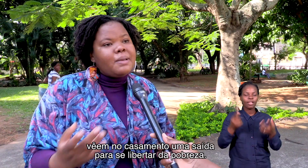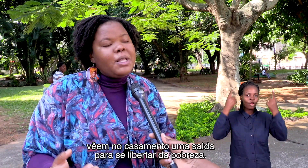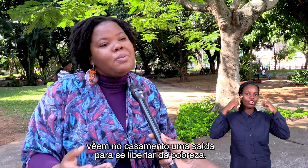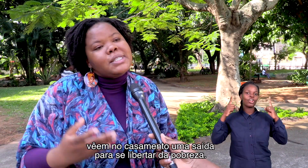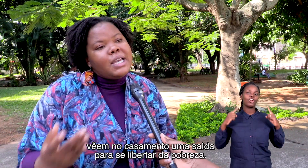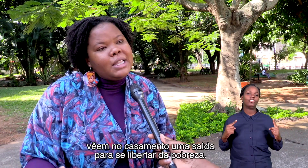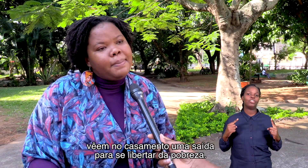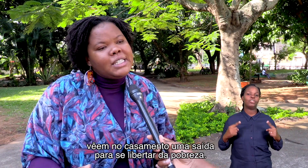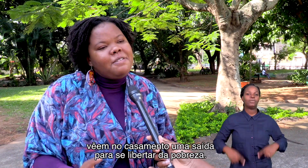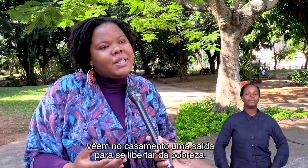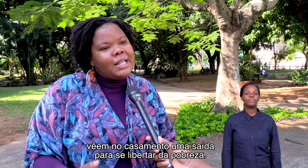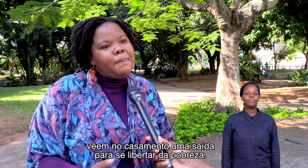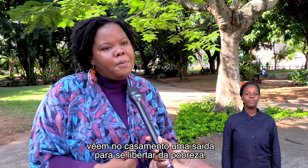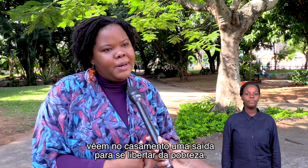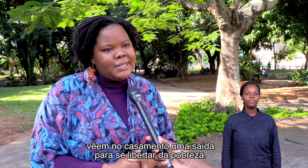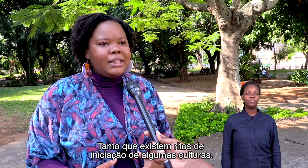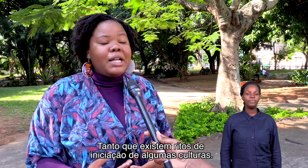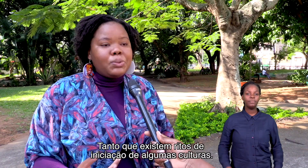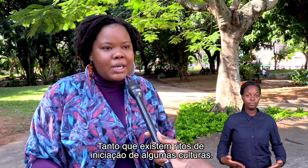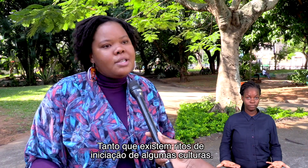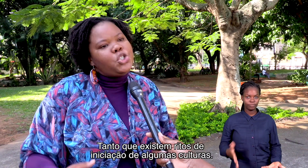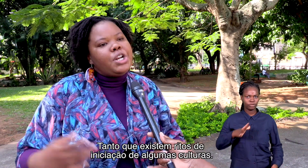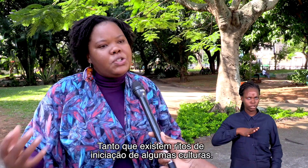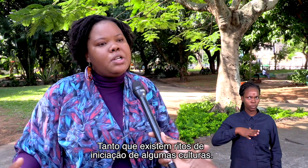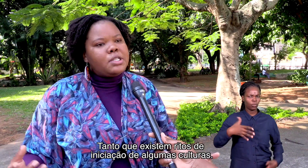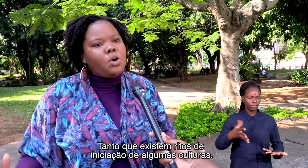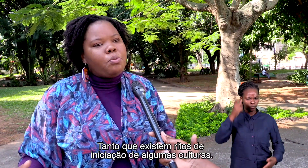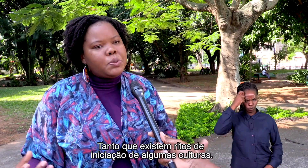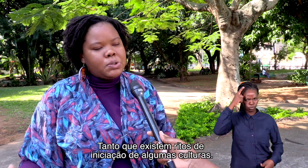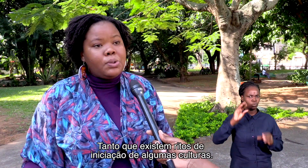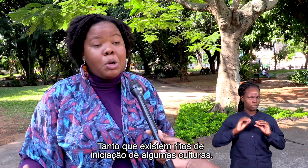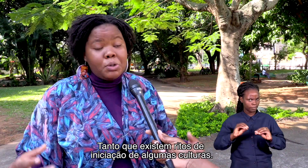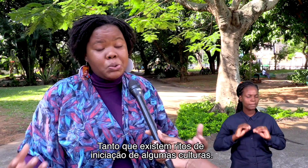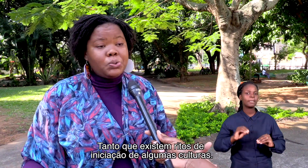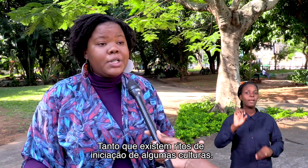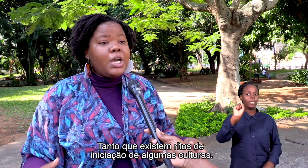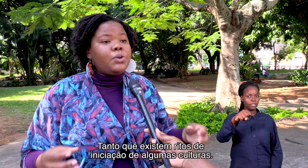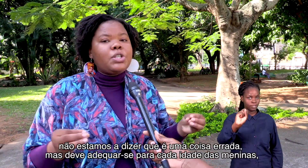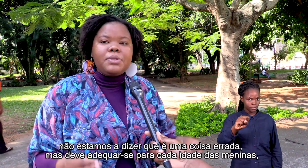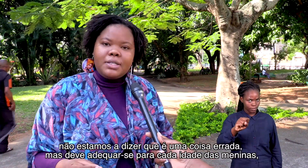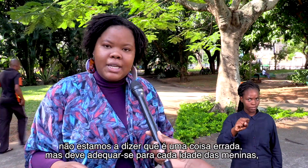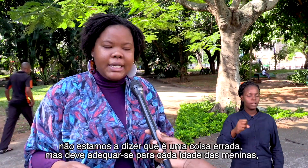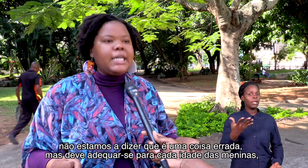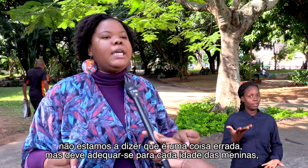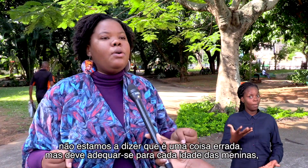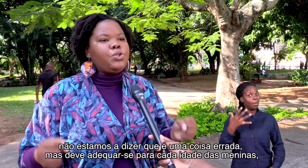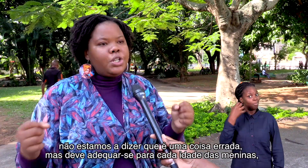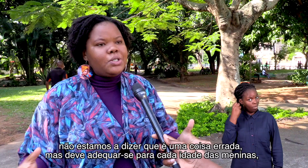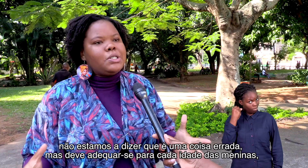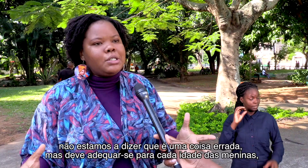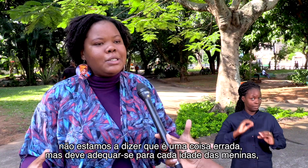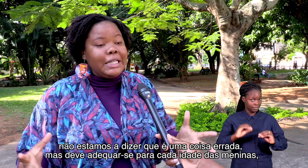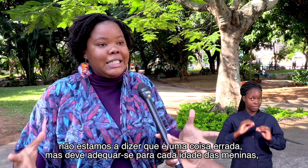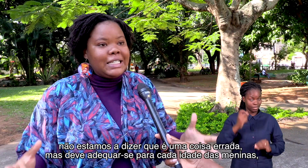no casamento uma saída para se libertar da pobreza. Tanto que existe ritos de iniciação, algumas culturas, nós estamos a dizer que os